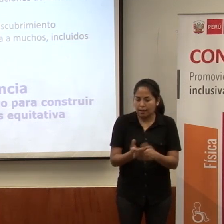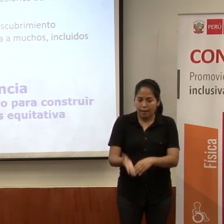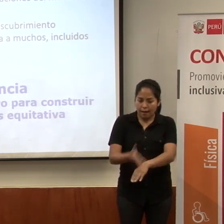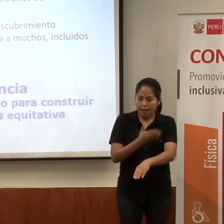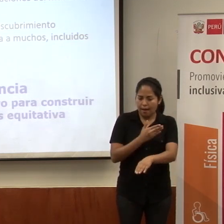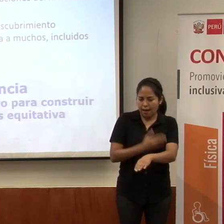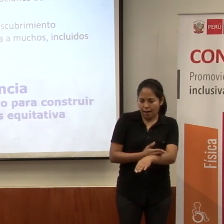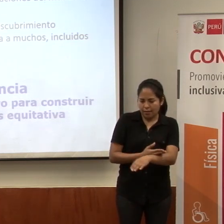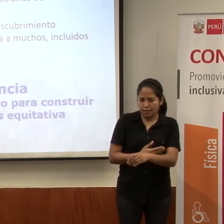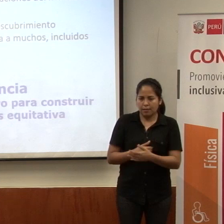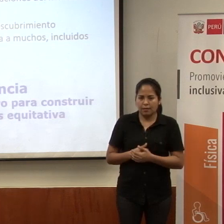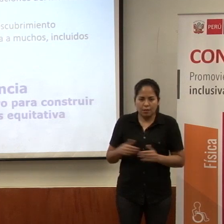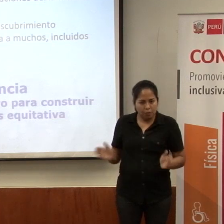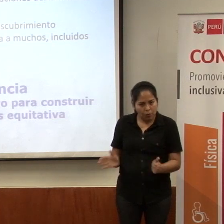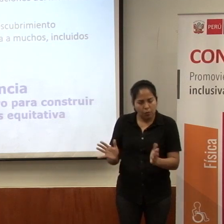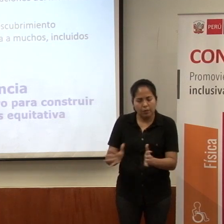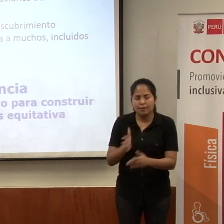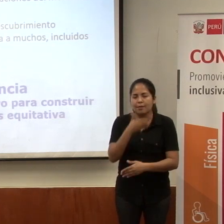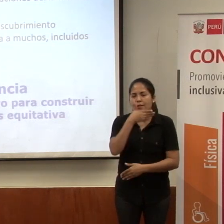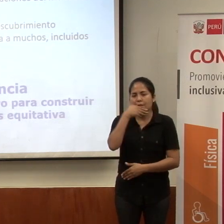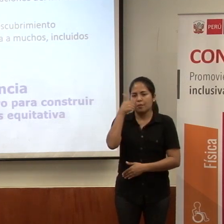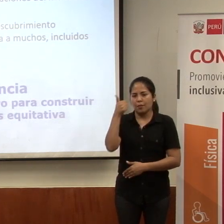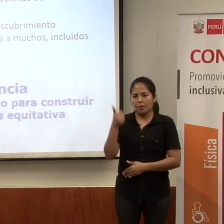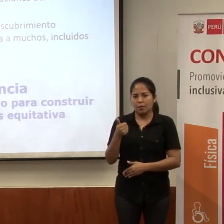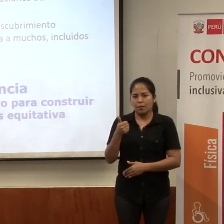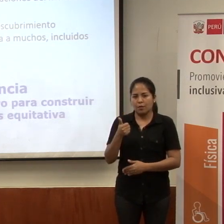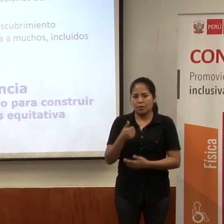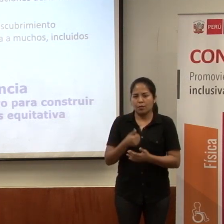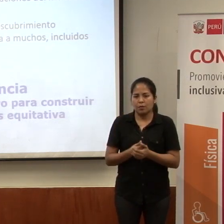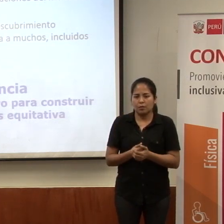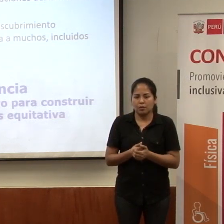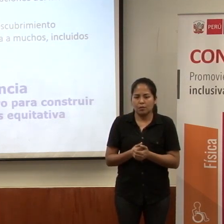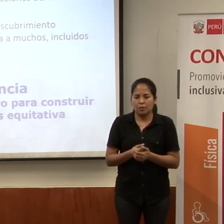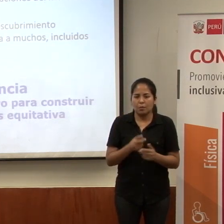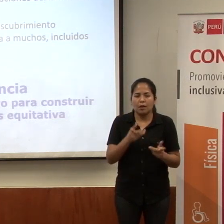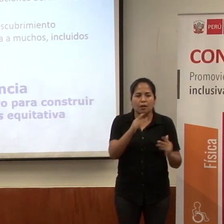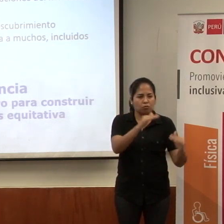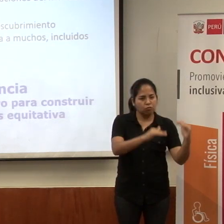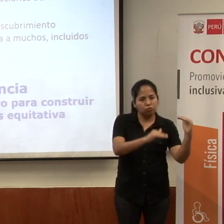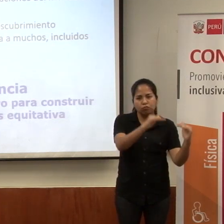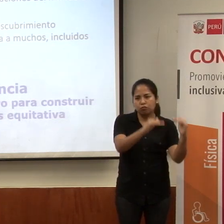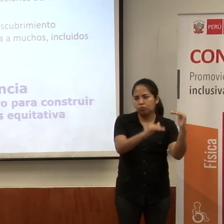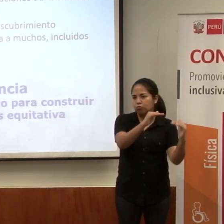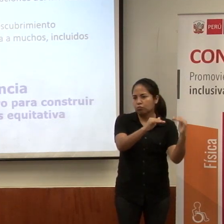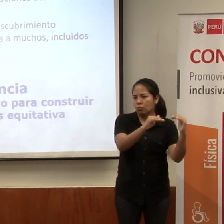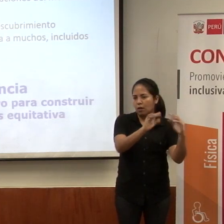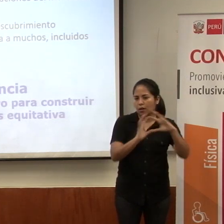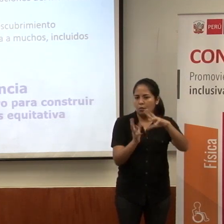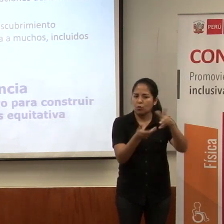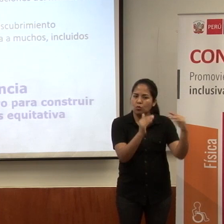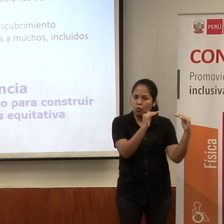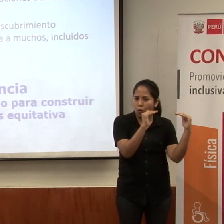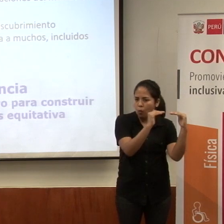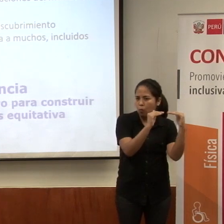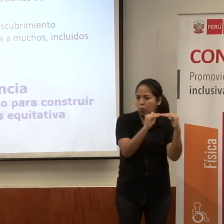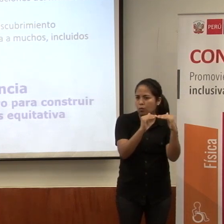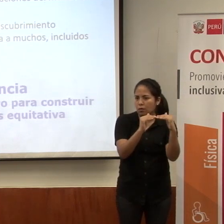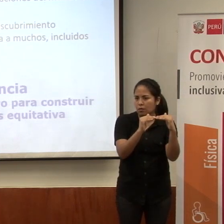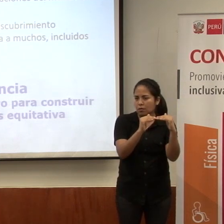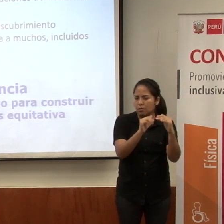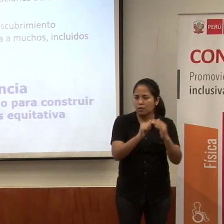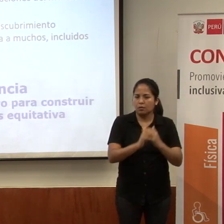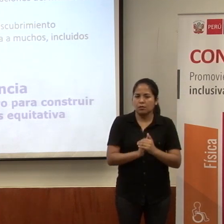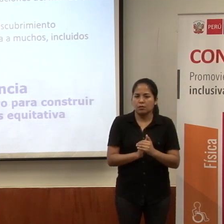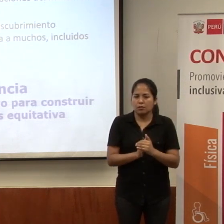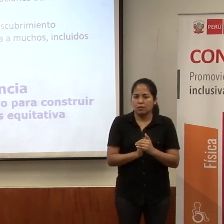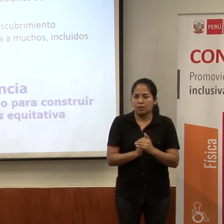intervención es una de las mejores formas de reducir las inequidades en el mundo. Hoy, el gran